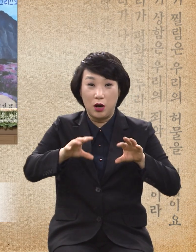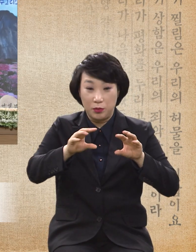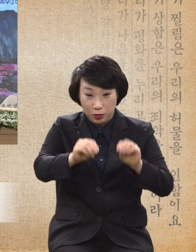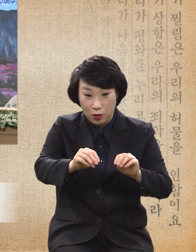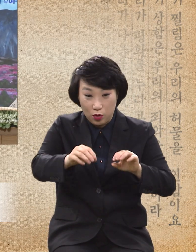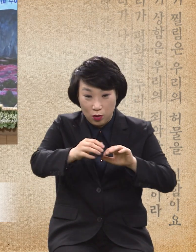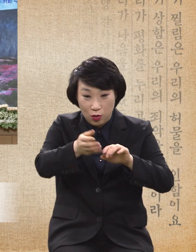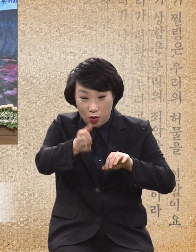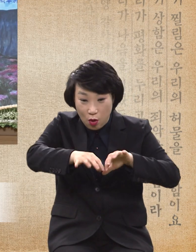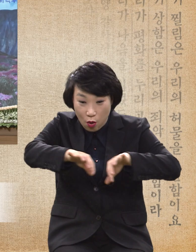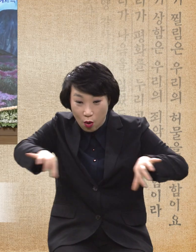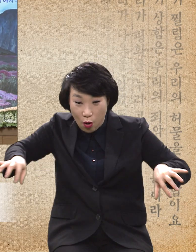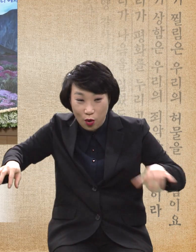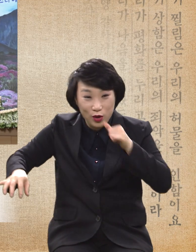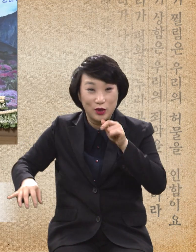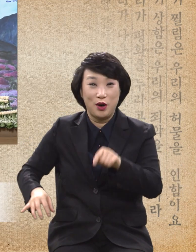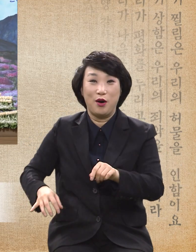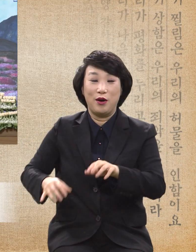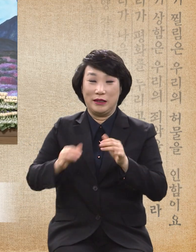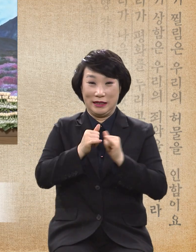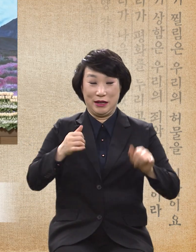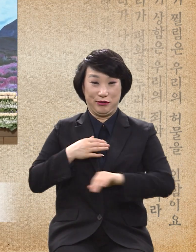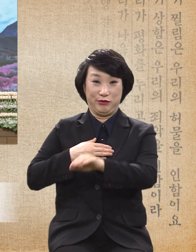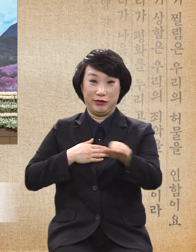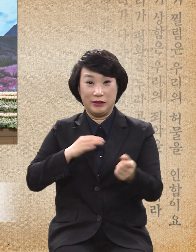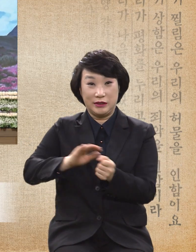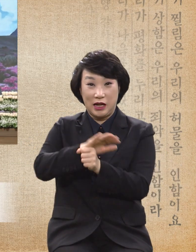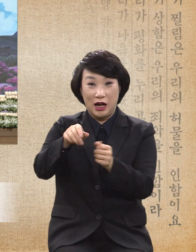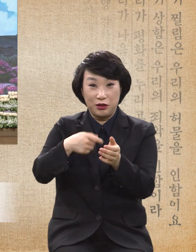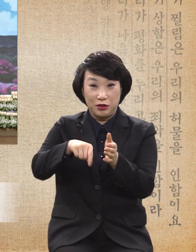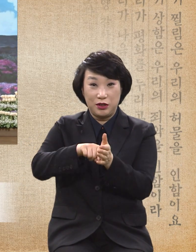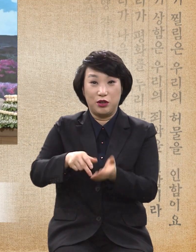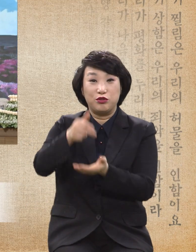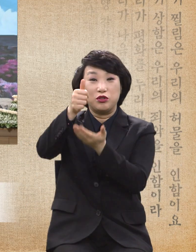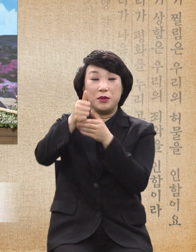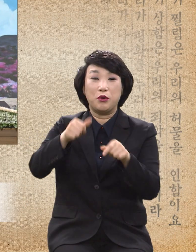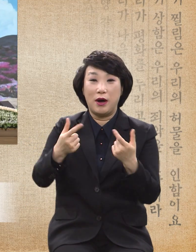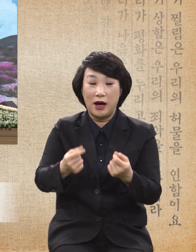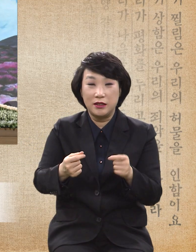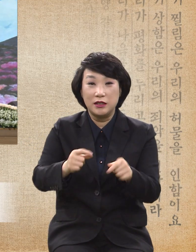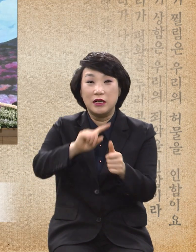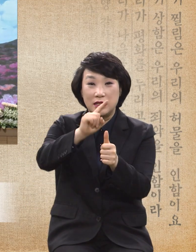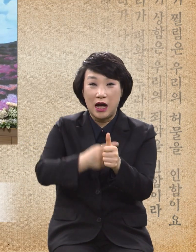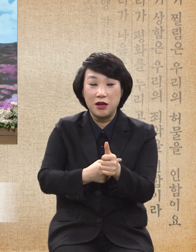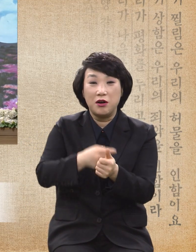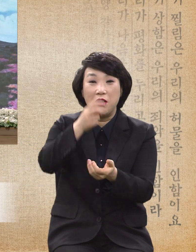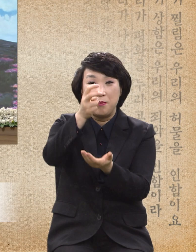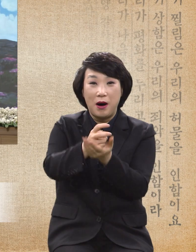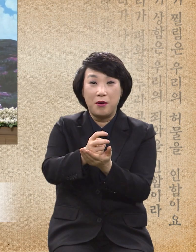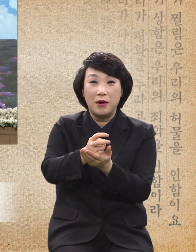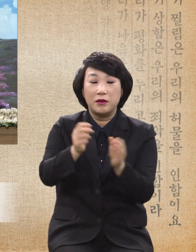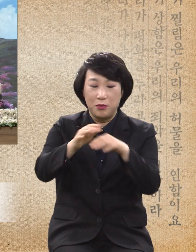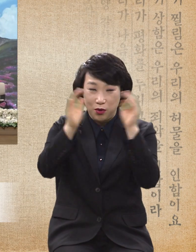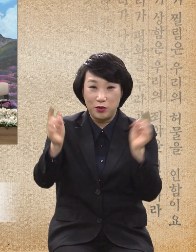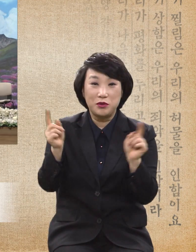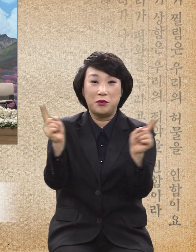모순이 어딨냐니까. 인간을 사랑하기 위해서 주님은 이런 모순도 기꺼이 진행하시고,